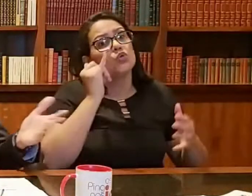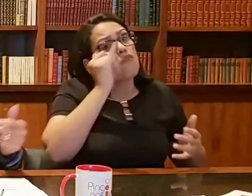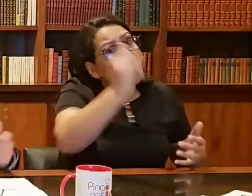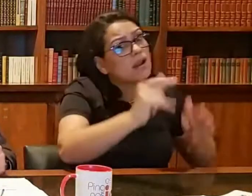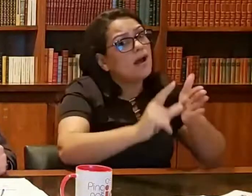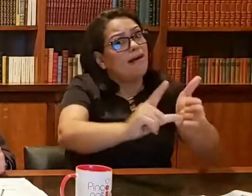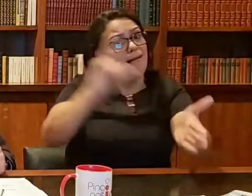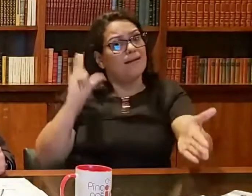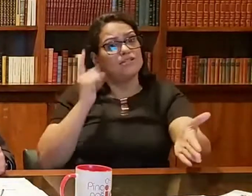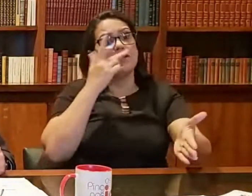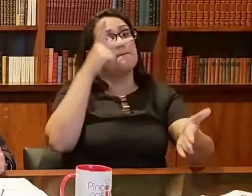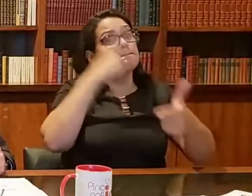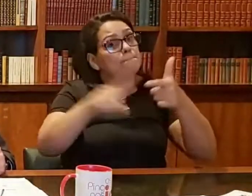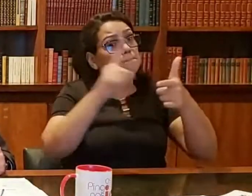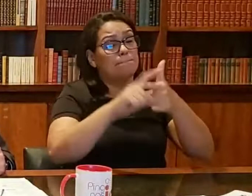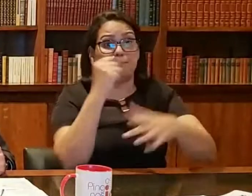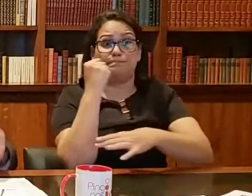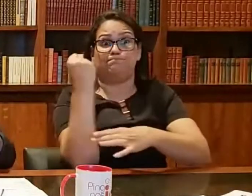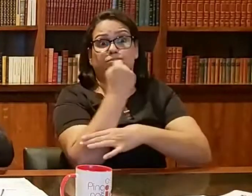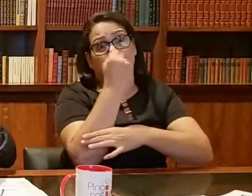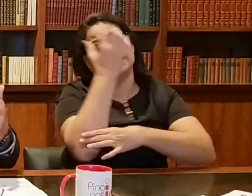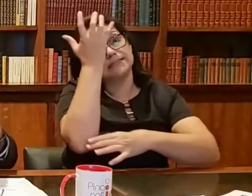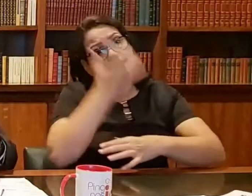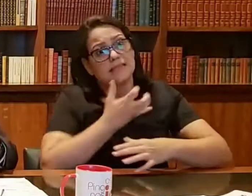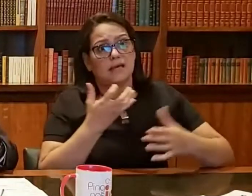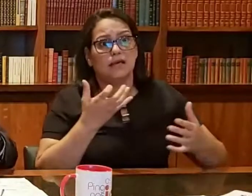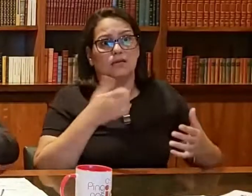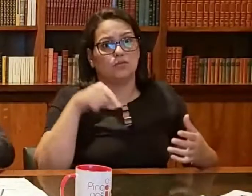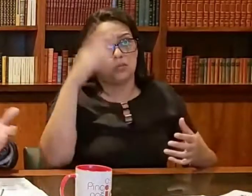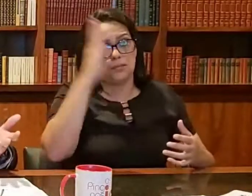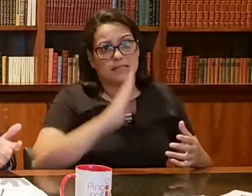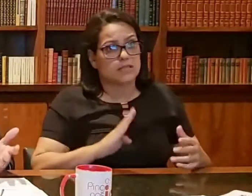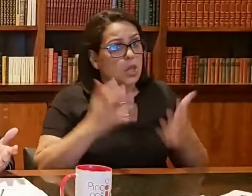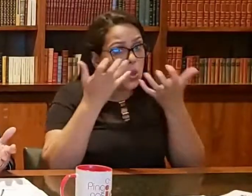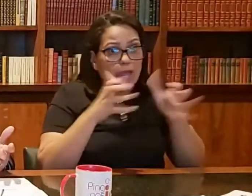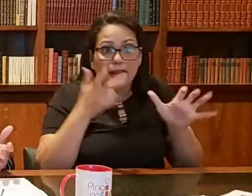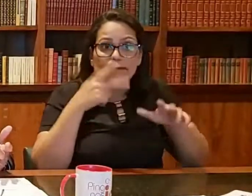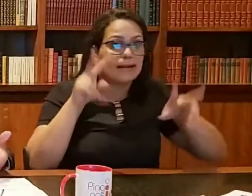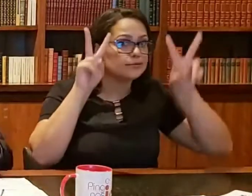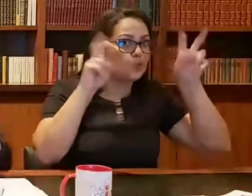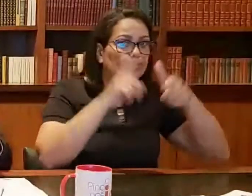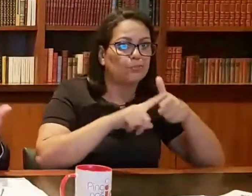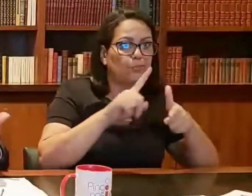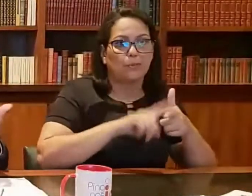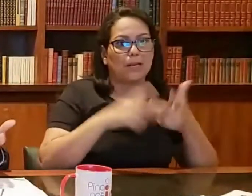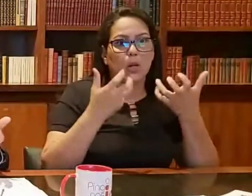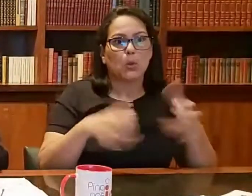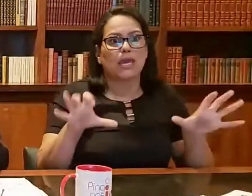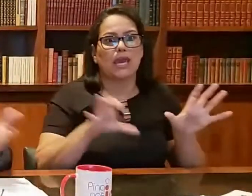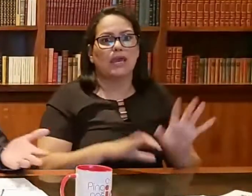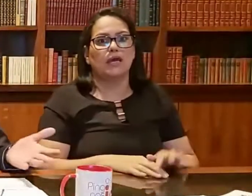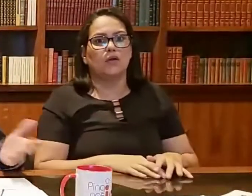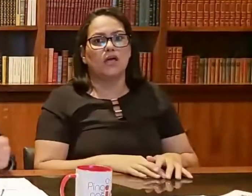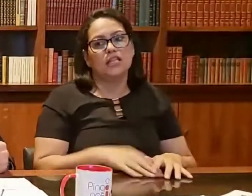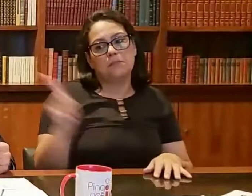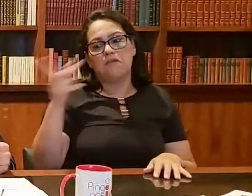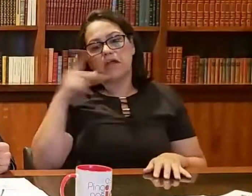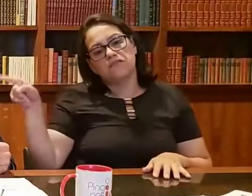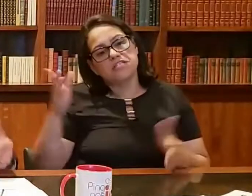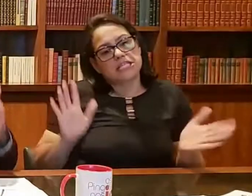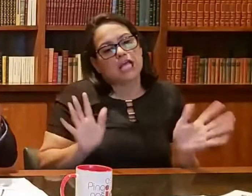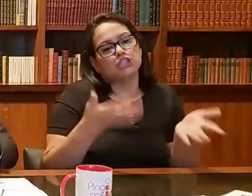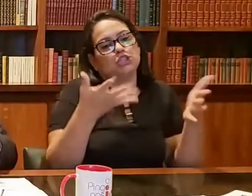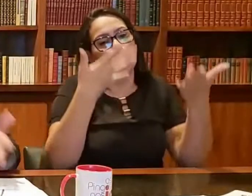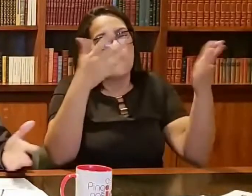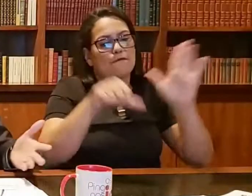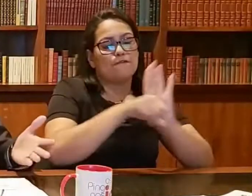problema sério do Brasil. Não quero falar que problemas são esses, porque não quero que diga que eu estou estimulando a violência.